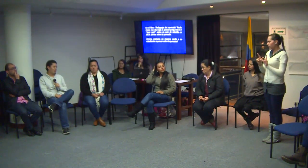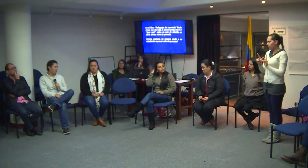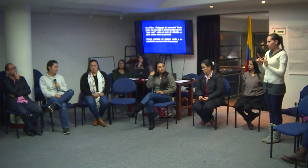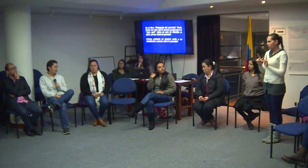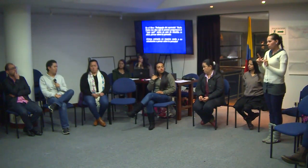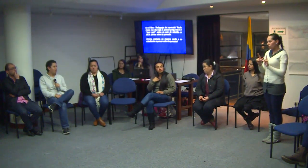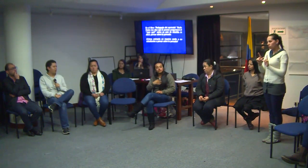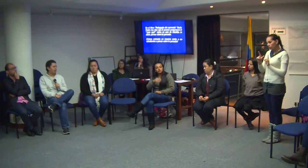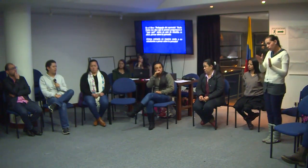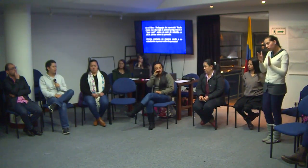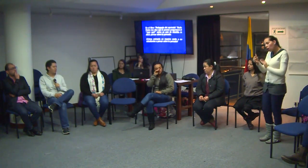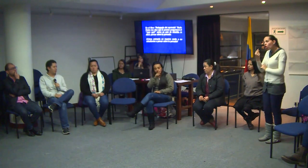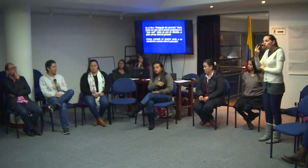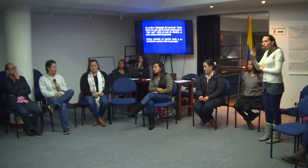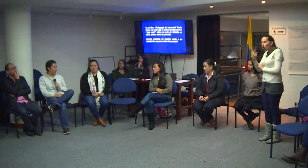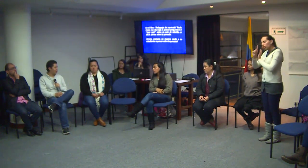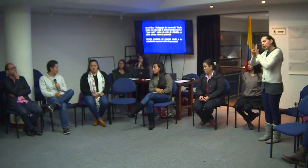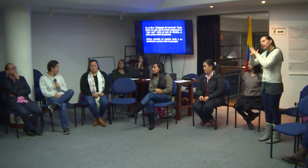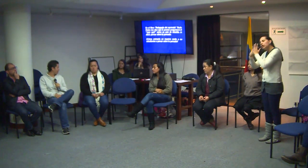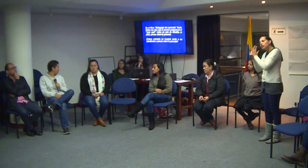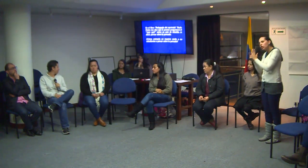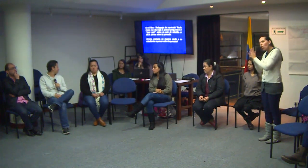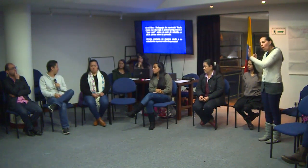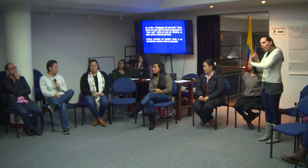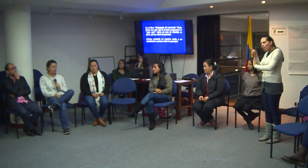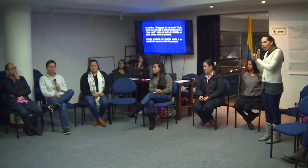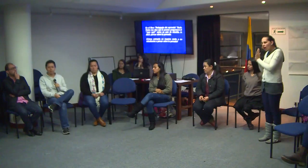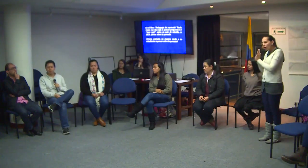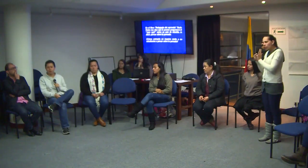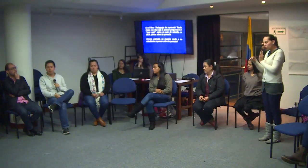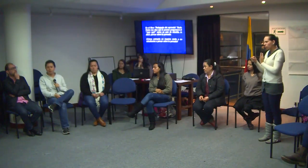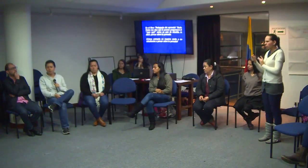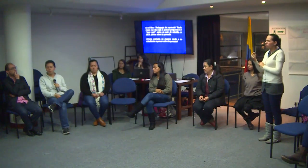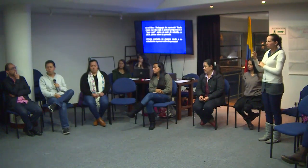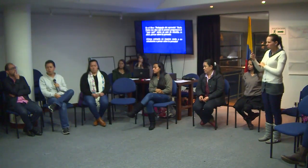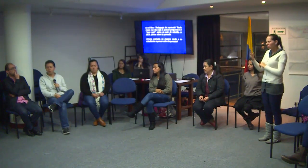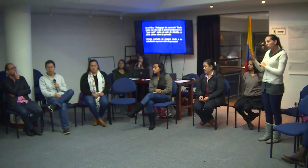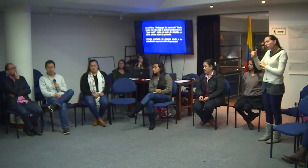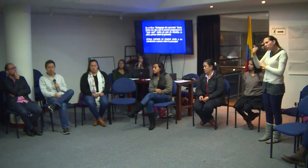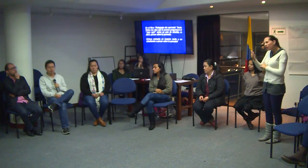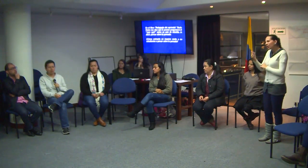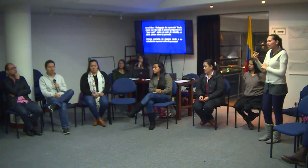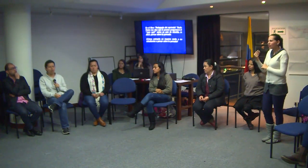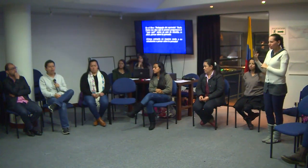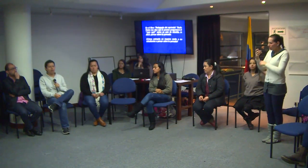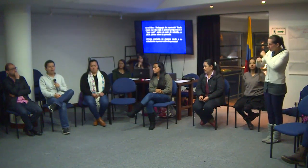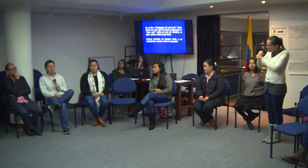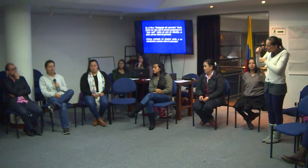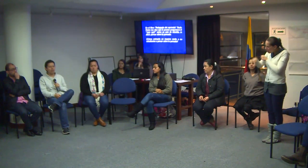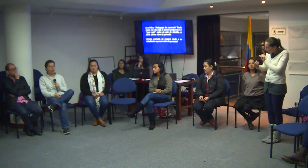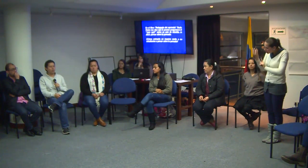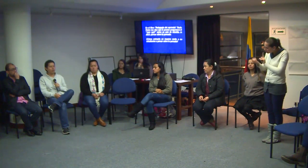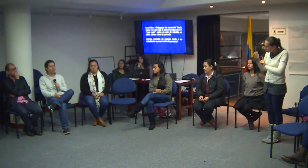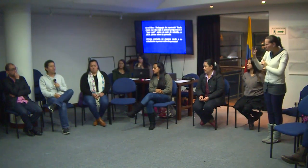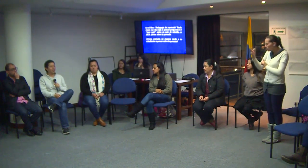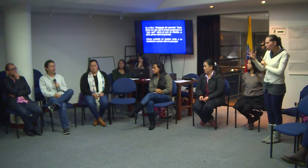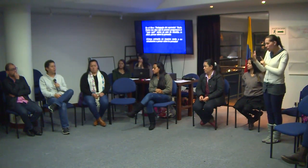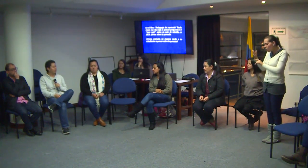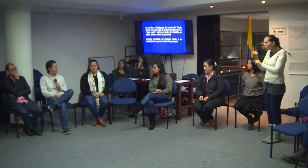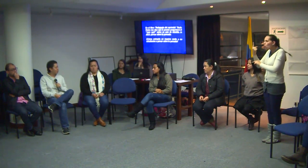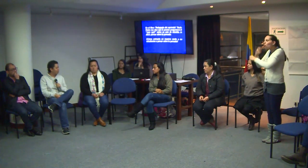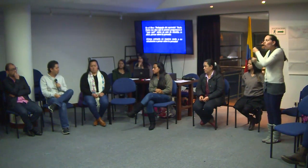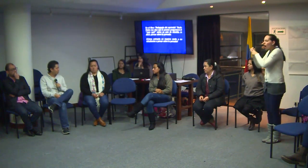Entonces hice 2 de ciclo complementario, que es más o menos grado 12 y 3. Luego hice 3 años acá en la licenciatura, 3 años y medio. Y un año antes